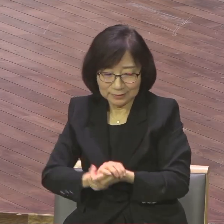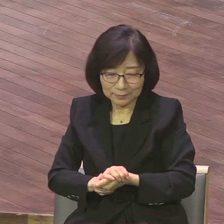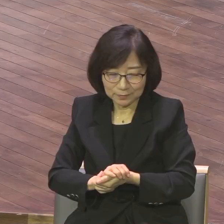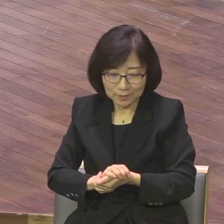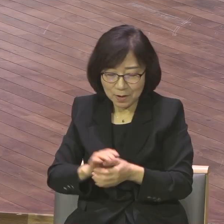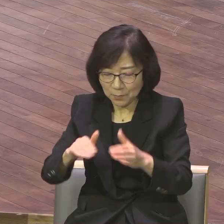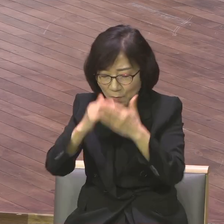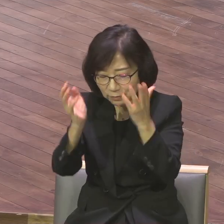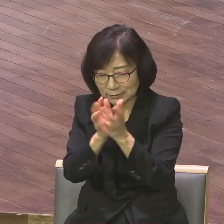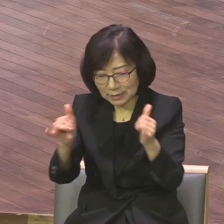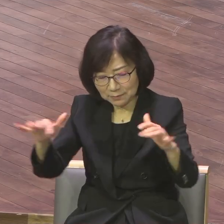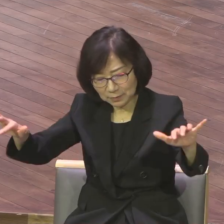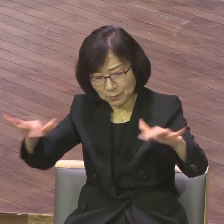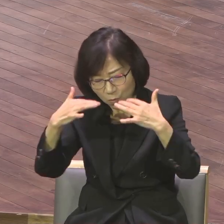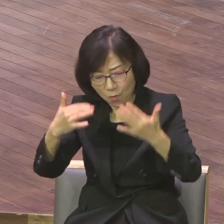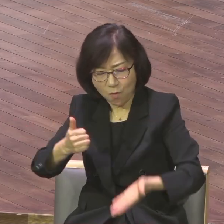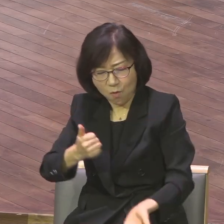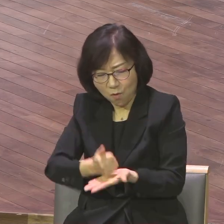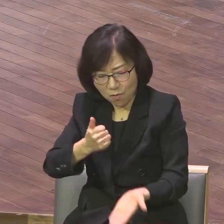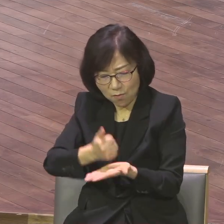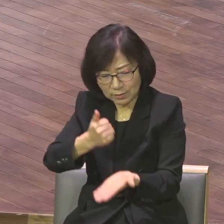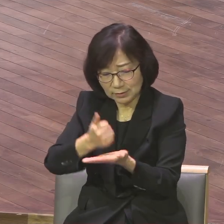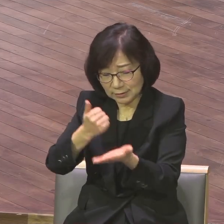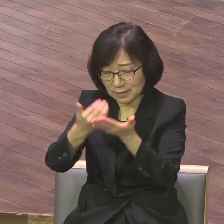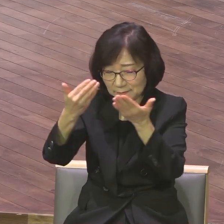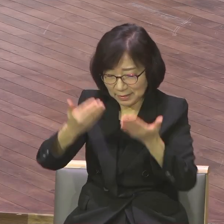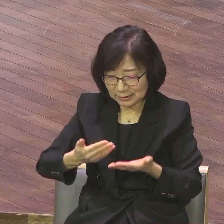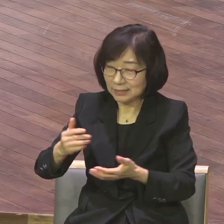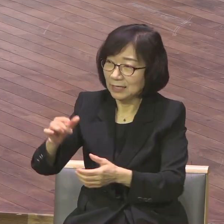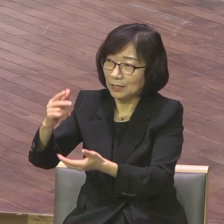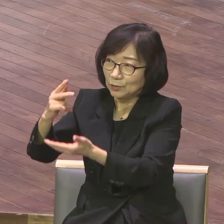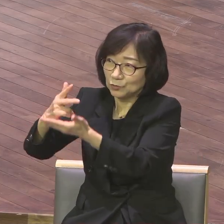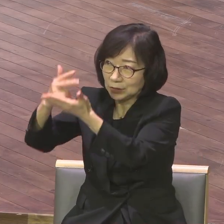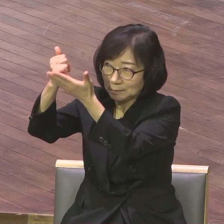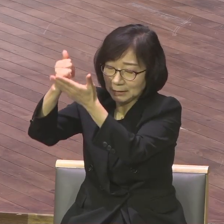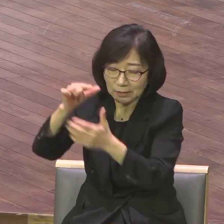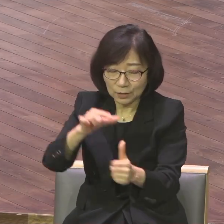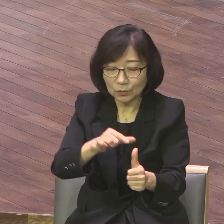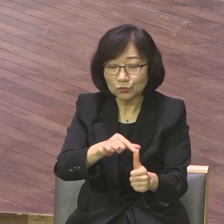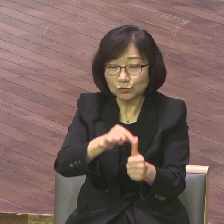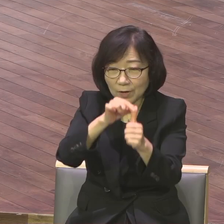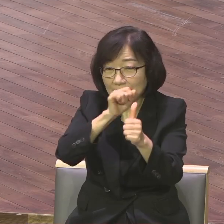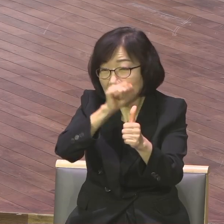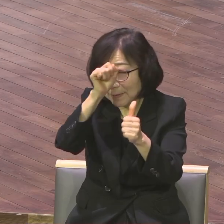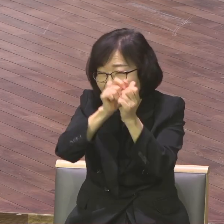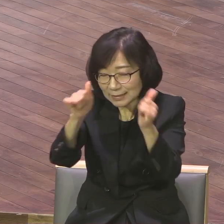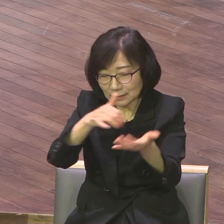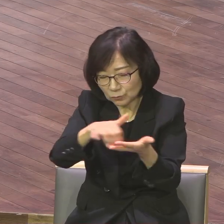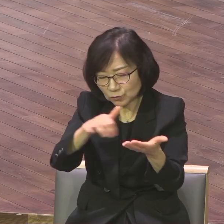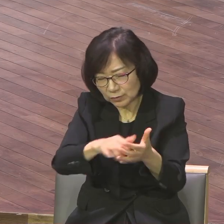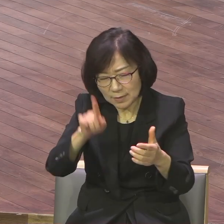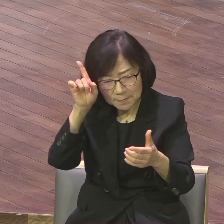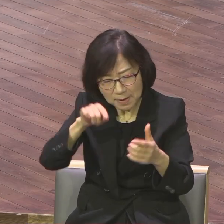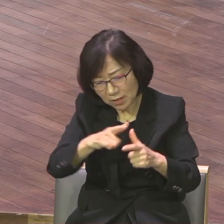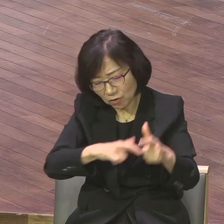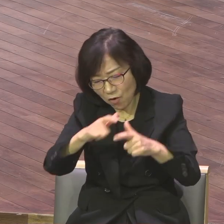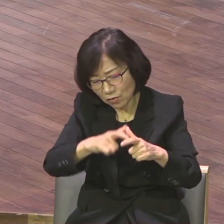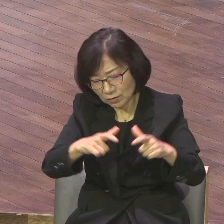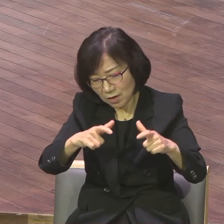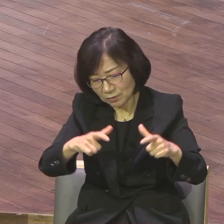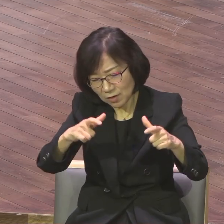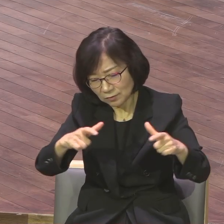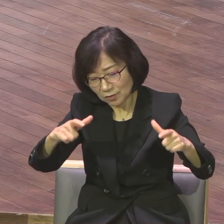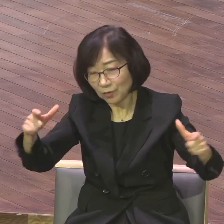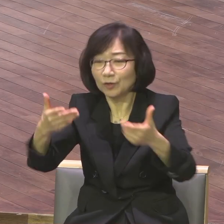찬미하며 또 온 백성에게 칭송을 받으니 주께서 구원받는 사람을 날마다 더하게